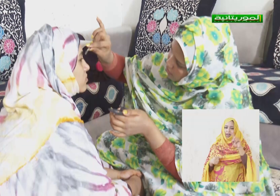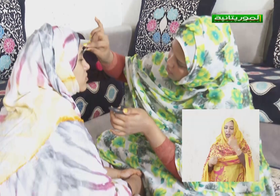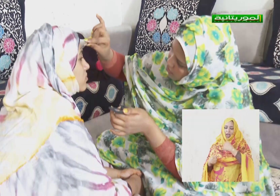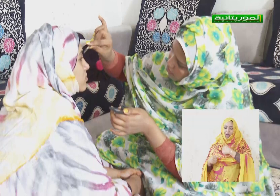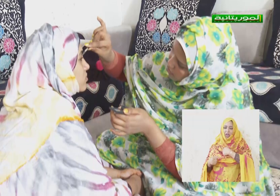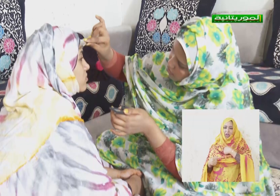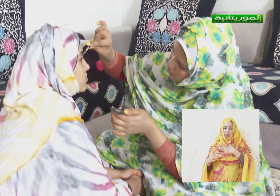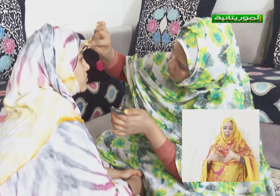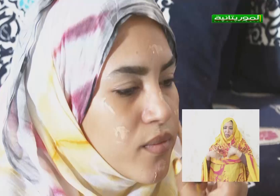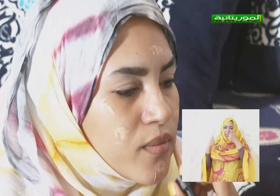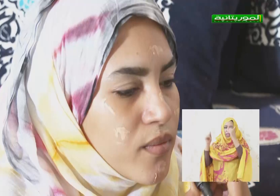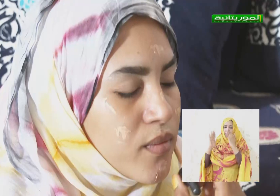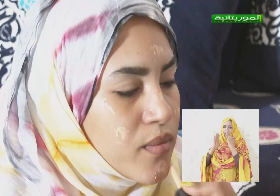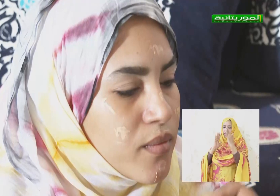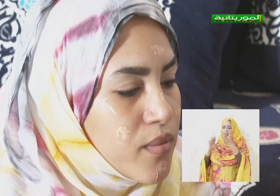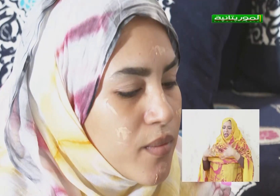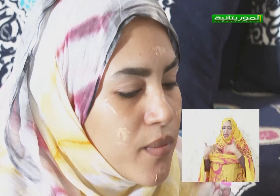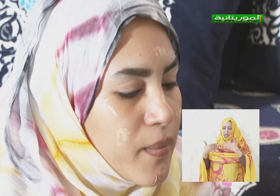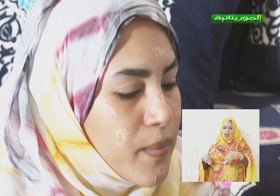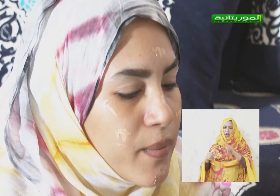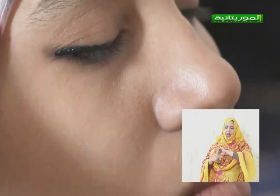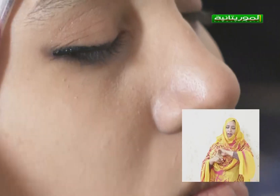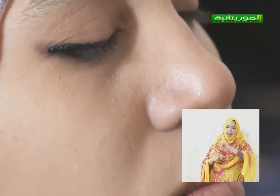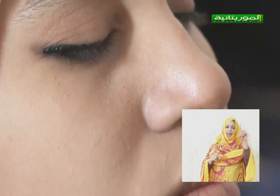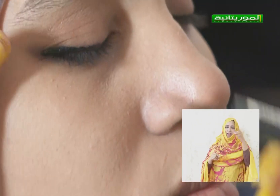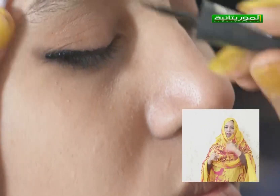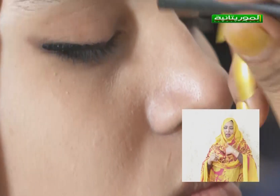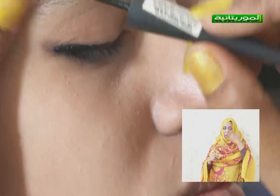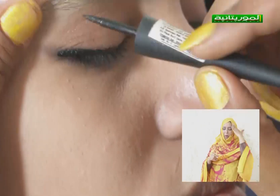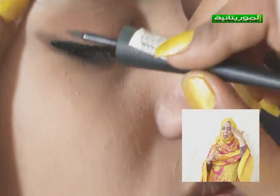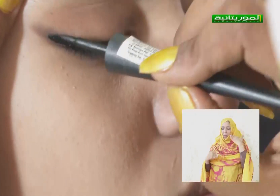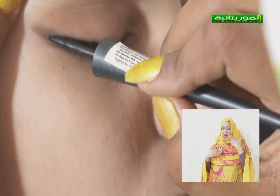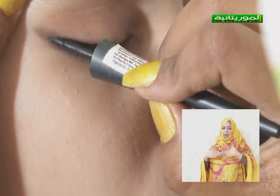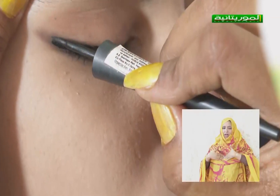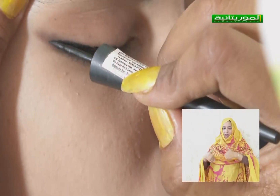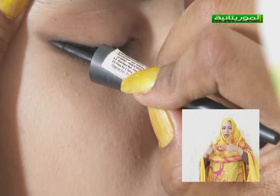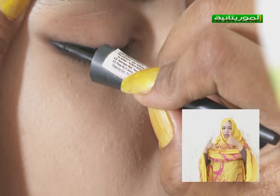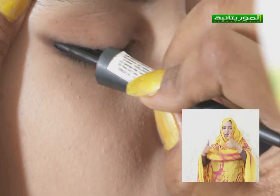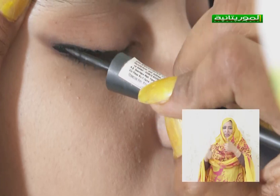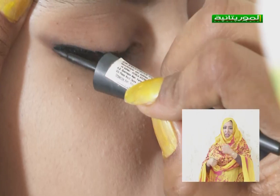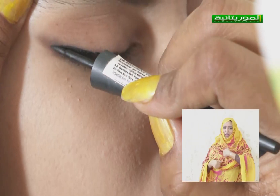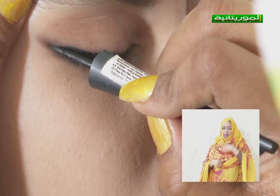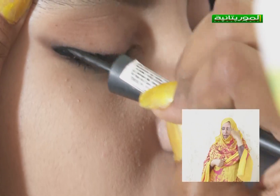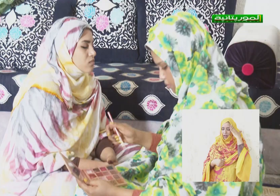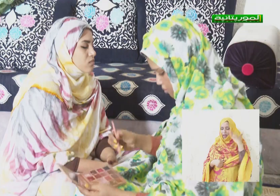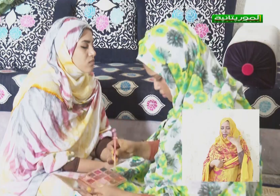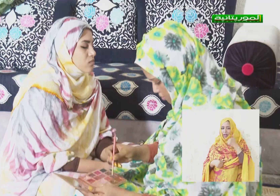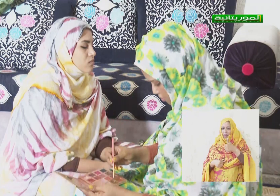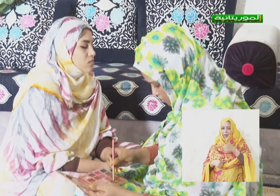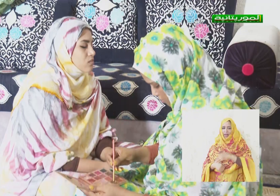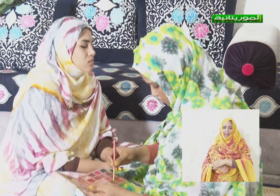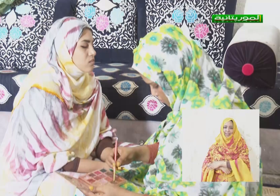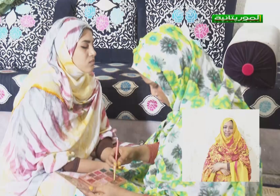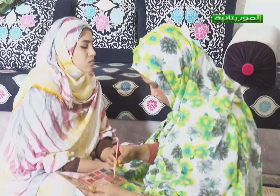يقول: الصمت ليس عقبة، فأنا صماء وأنا أتحدى الإعاقة، وأنا أيضا